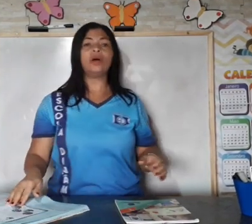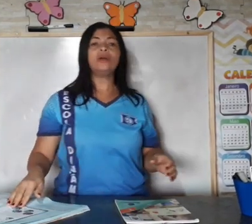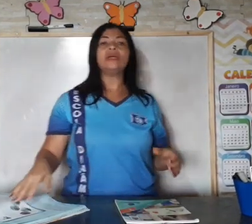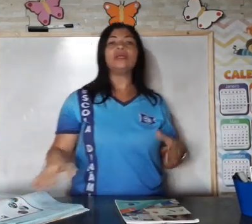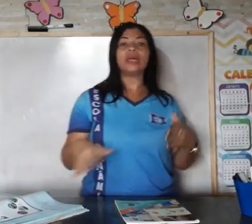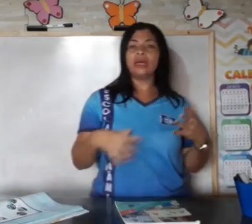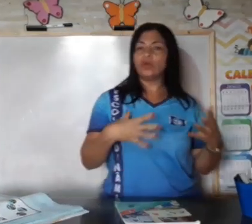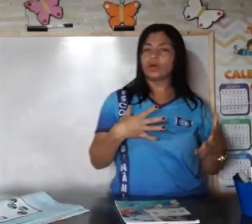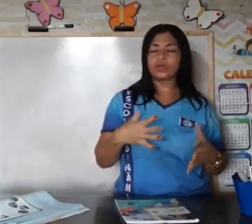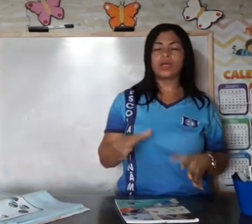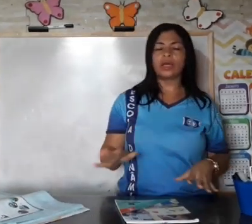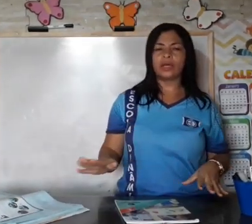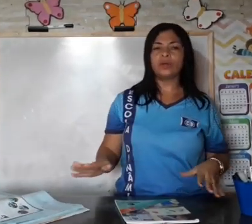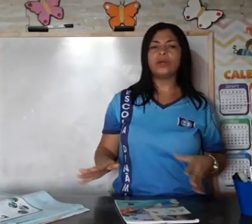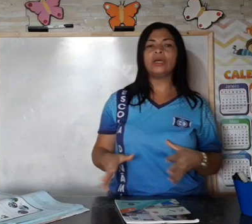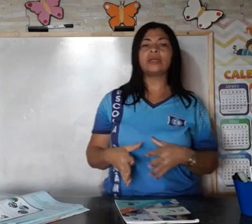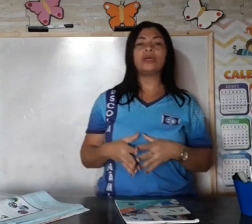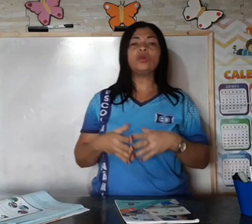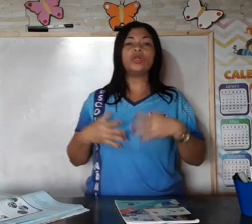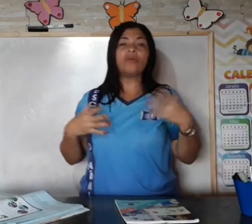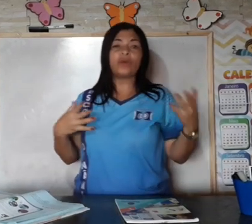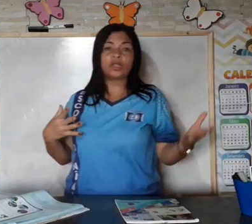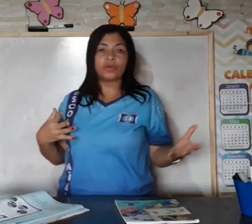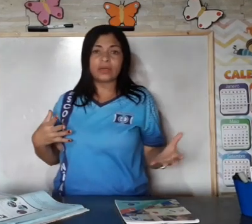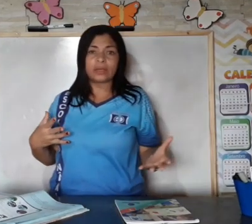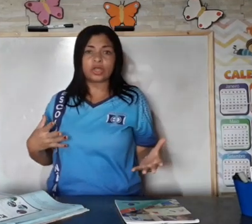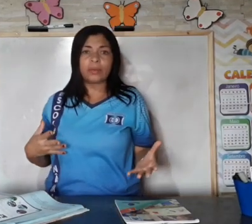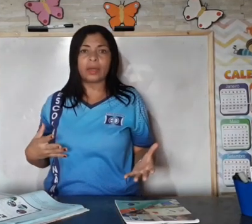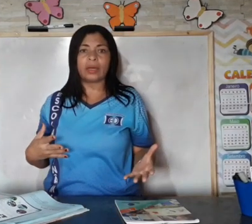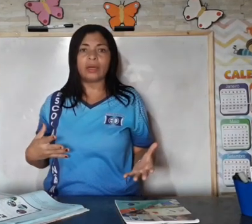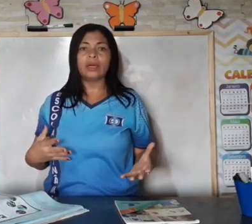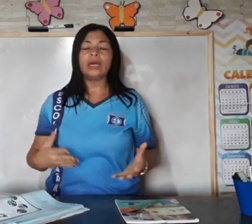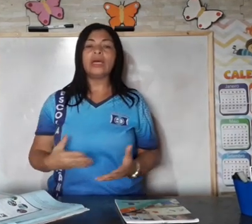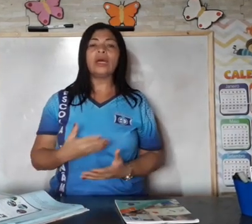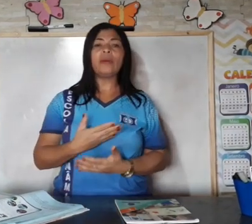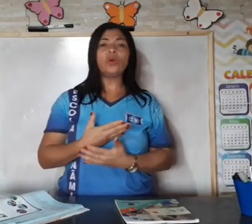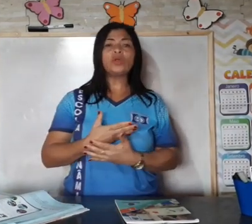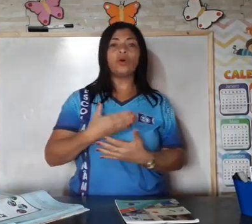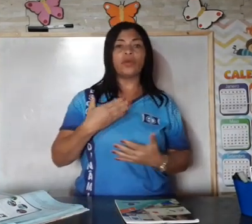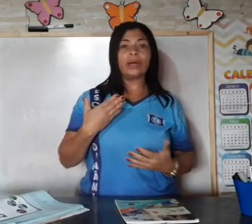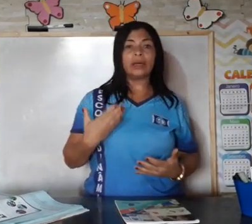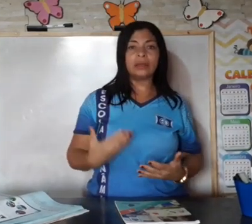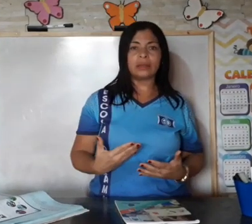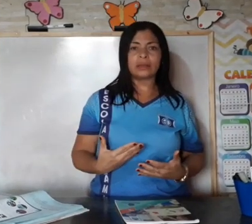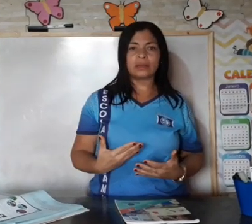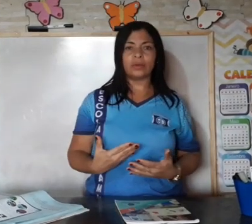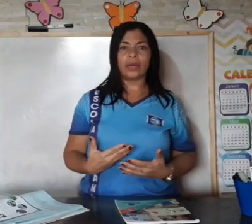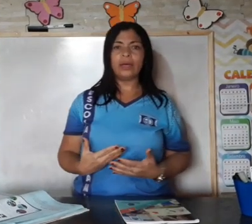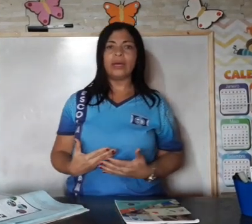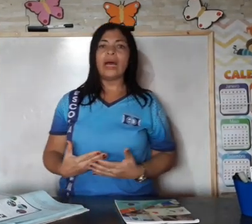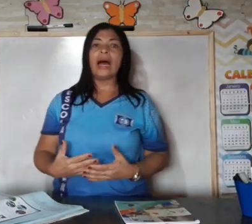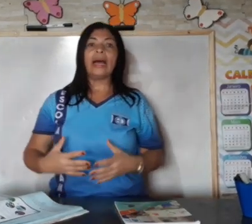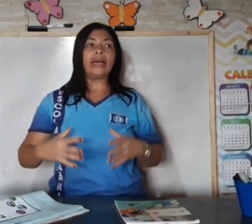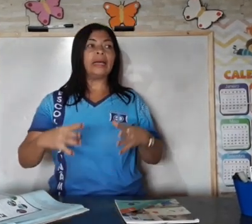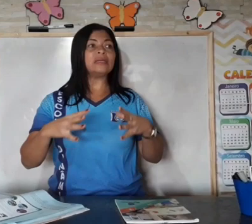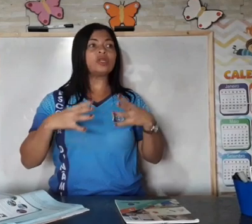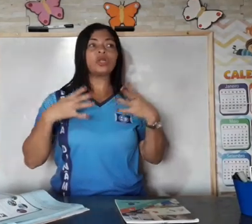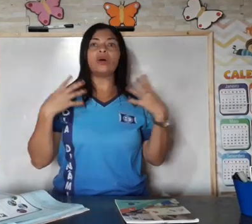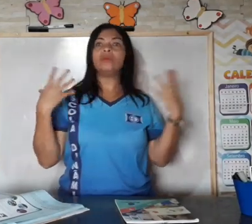ó, têm o nosso direito e os deveres de vocês também. E os governantes, não é? Eles estão